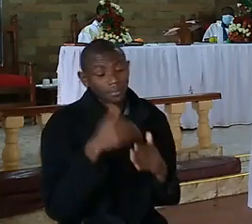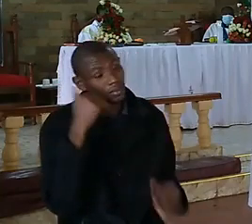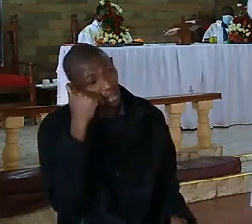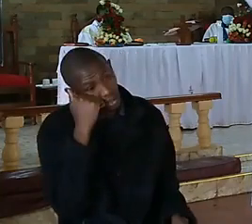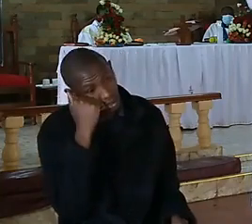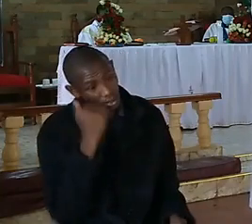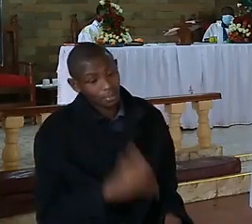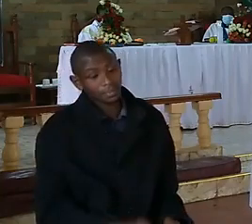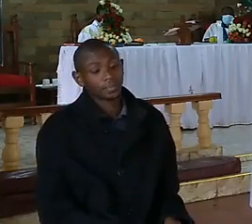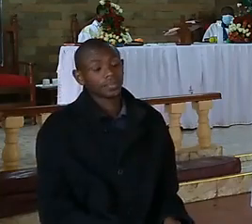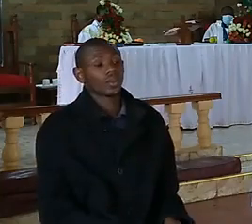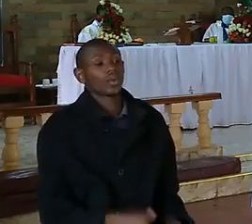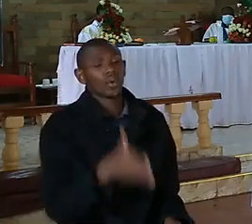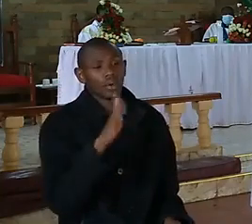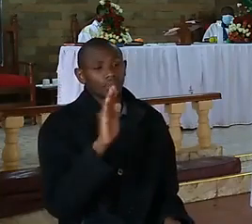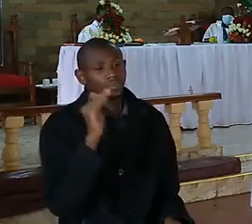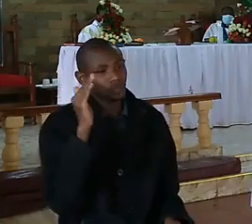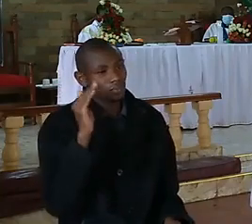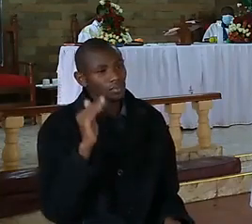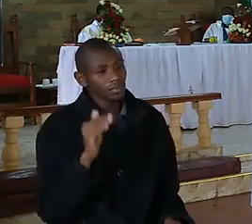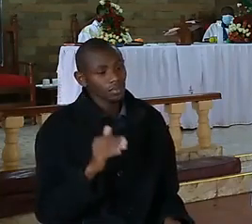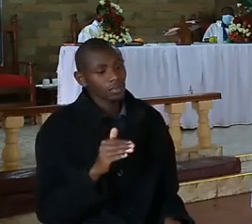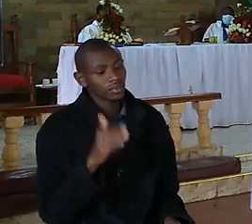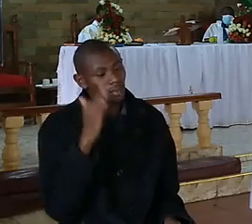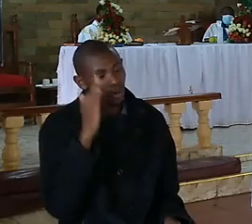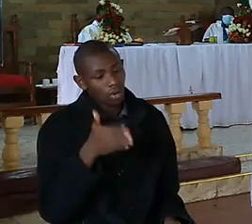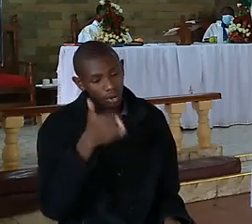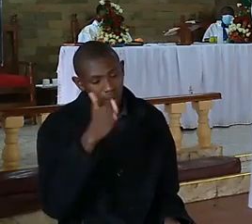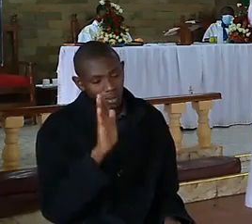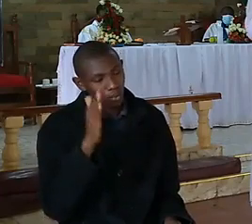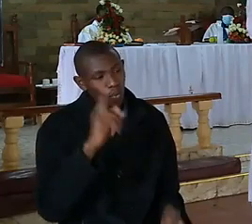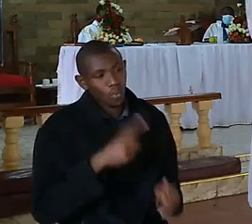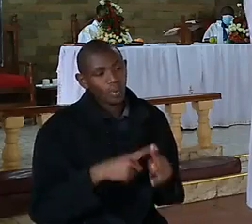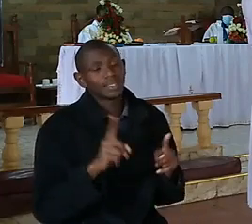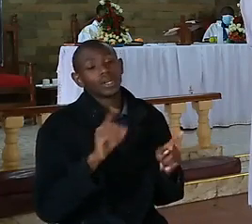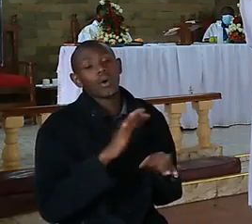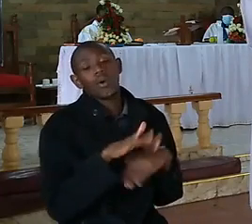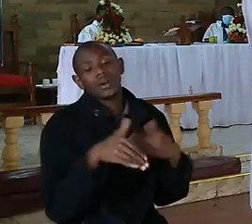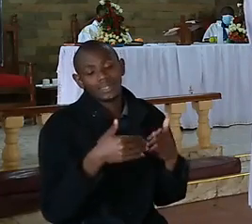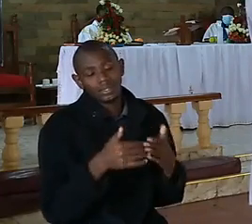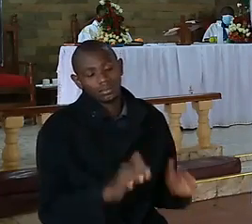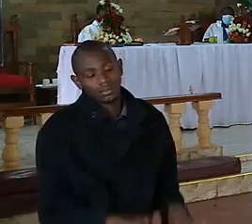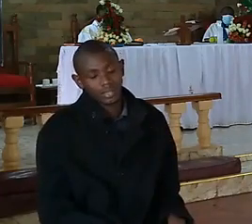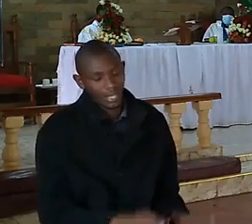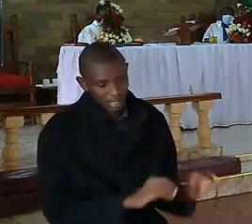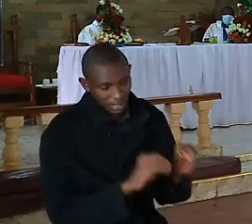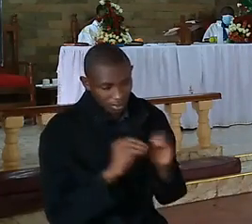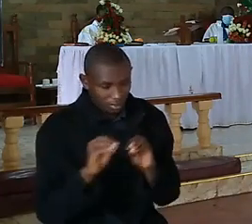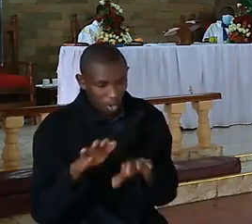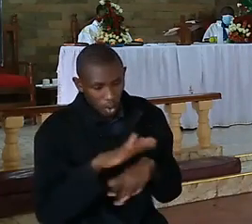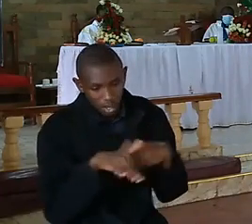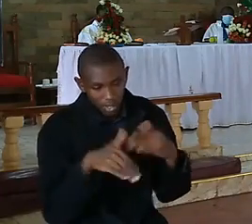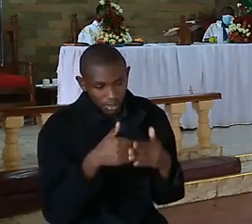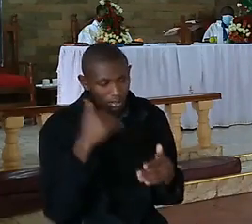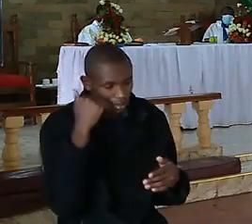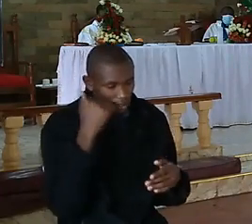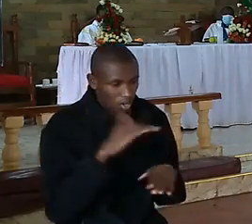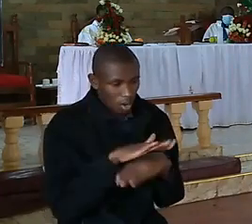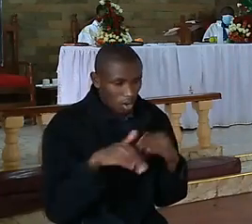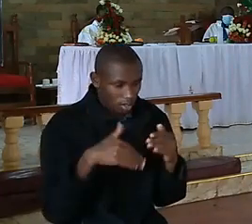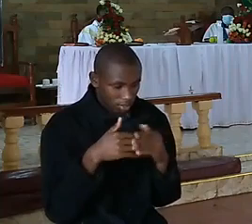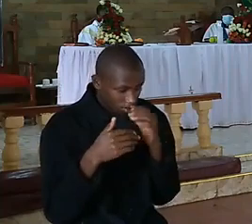atoi na ndangiremwo ni kumihitukiri ni kuminina ona ndangiremwo ni kumieheria aria ngoro ciao ingikorwo